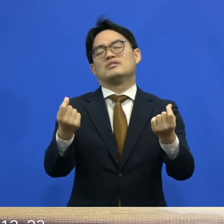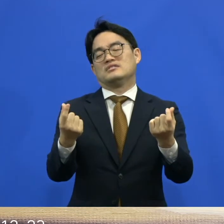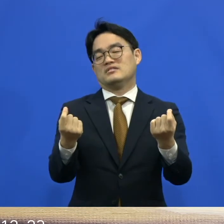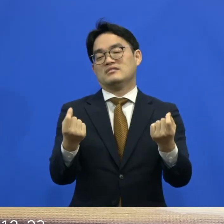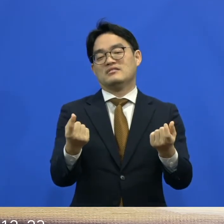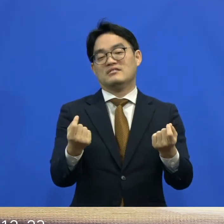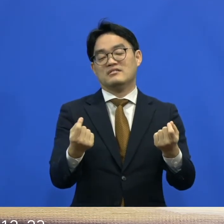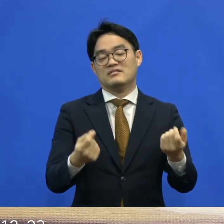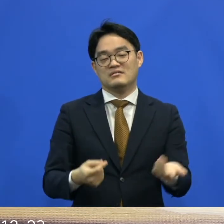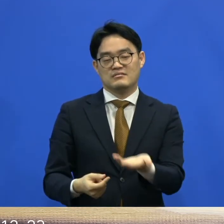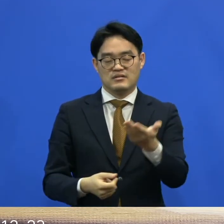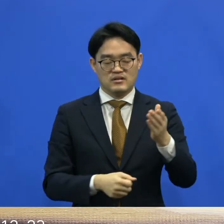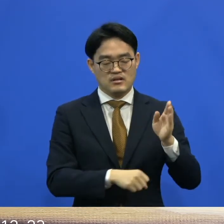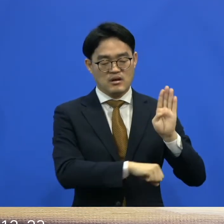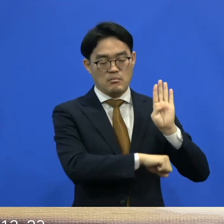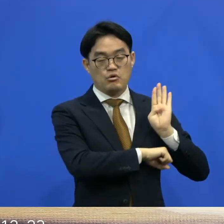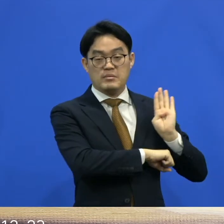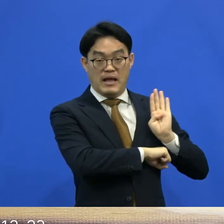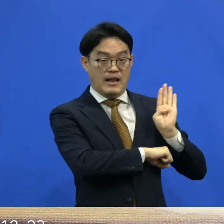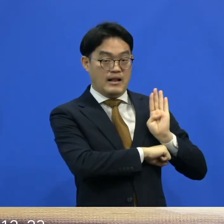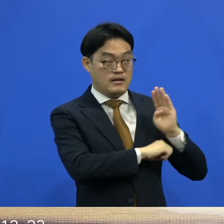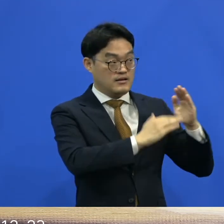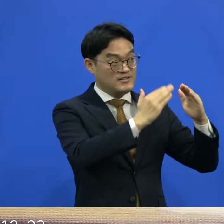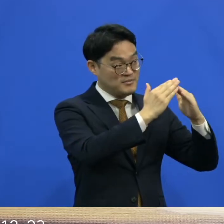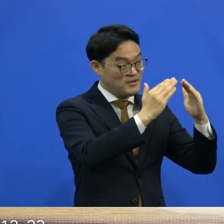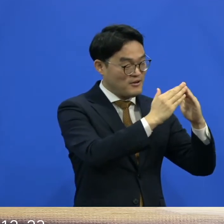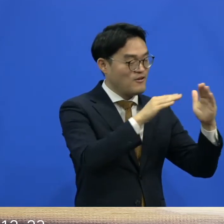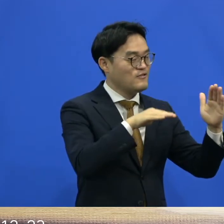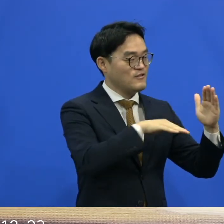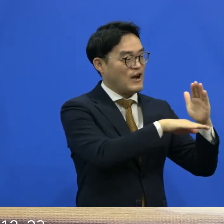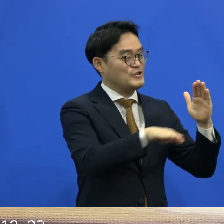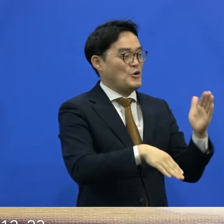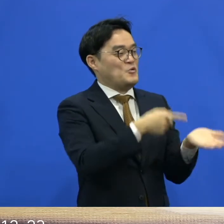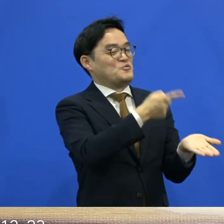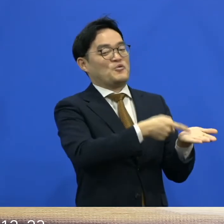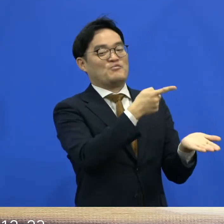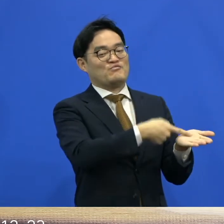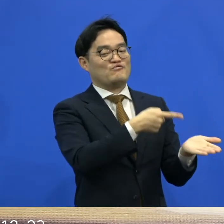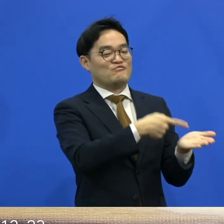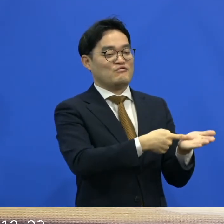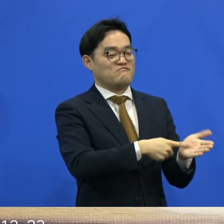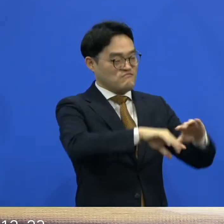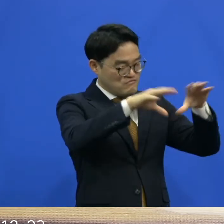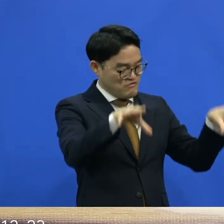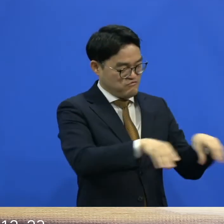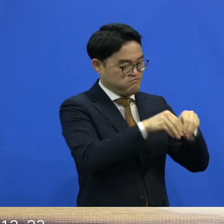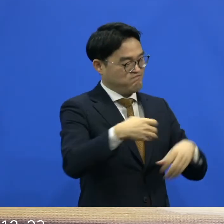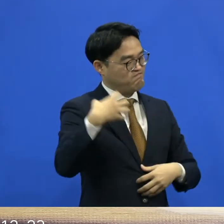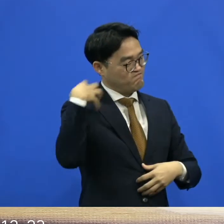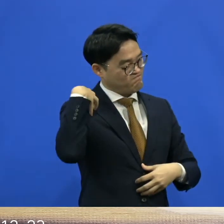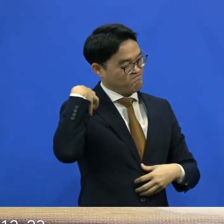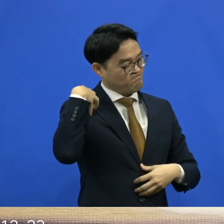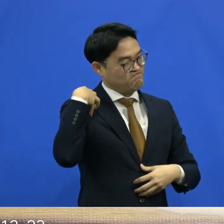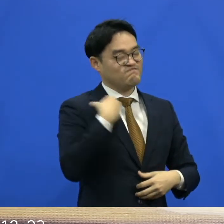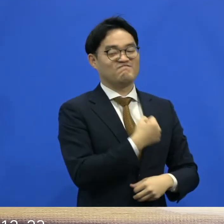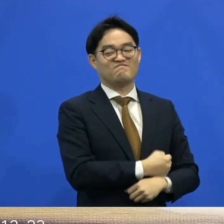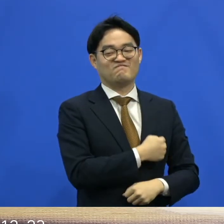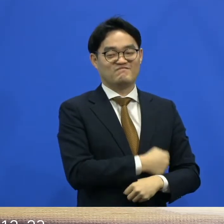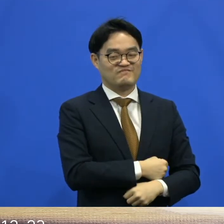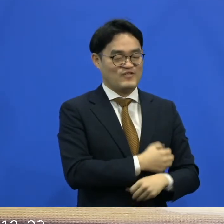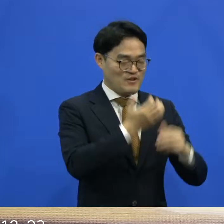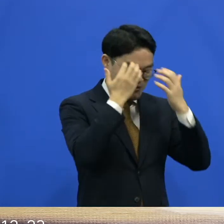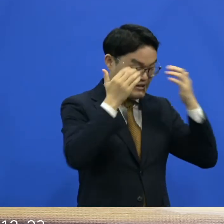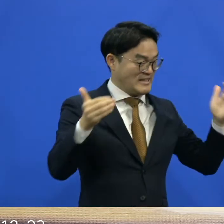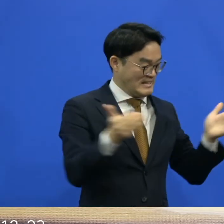오데베라의 집에서 가정 청부를 할 때만 해도 고통이 끝날 줄 알았습니다. 그런데 다시 고난이 덮쳐 가졌던 신랄 같은